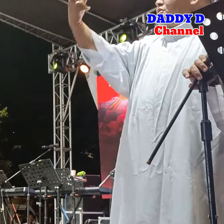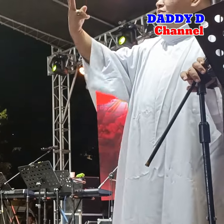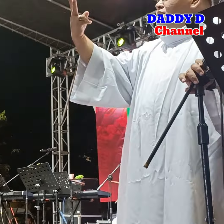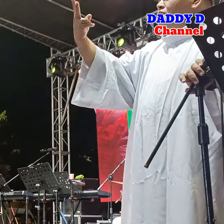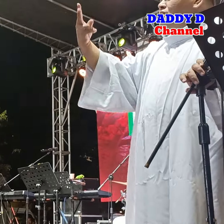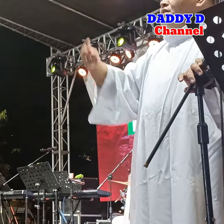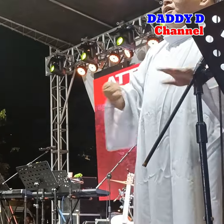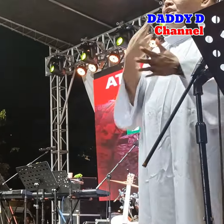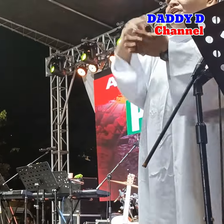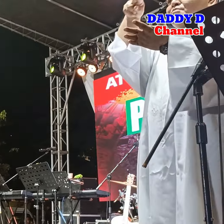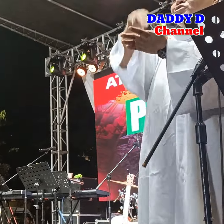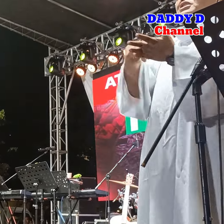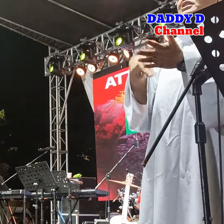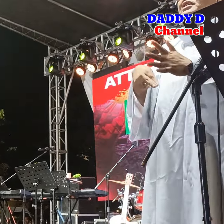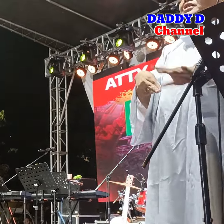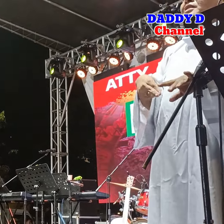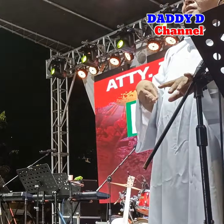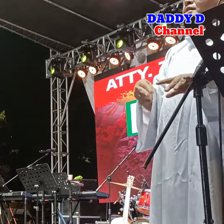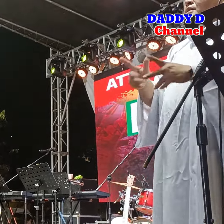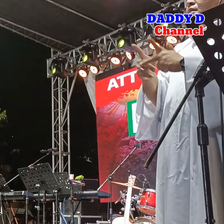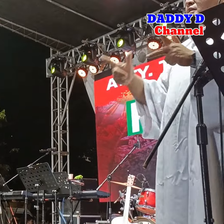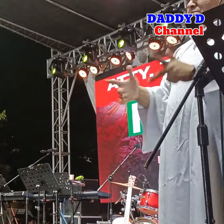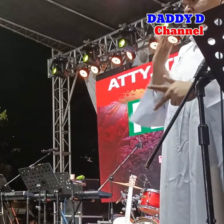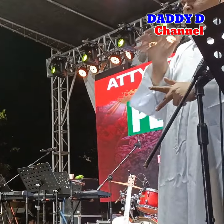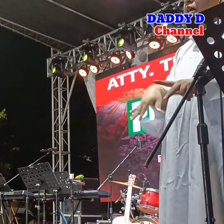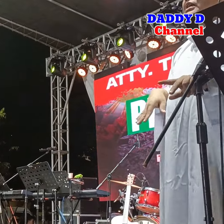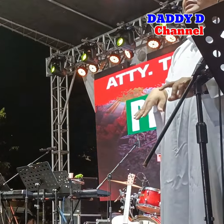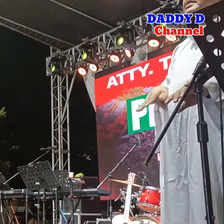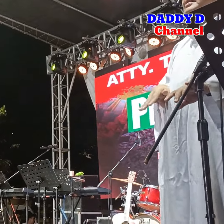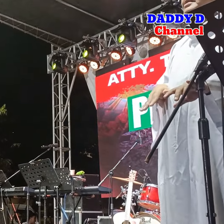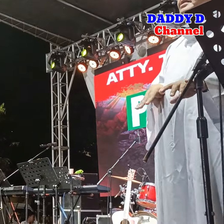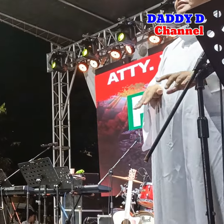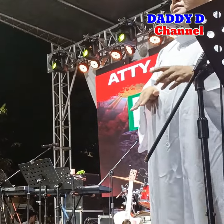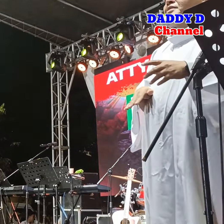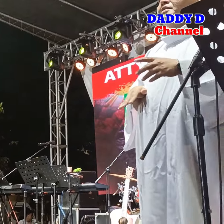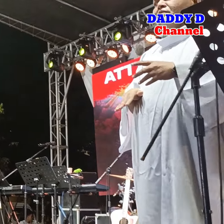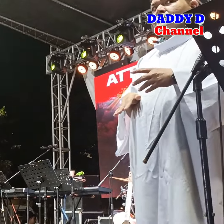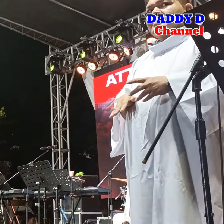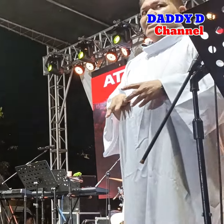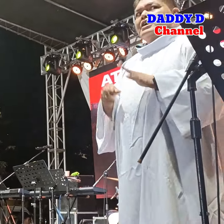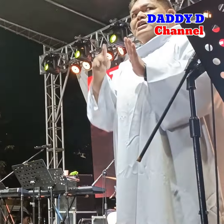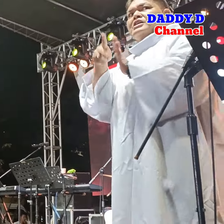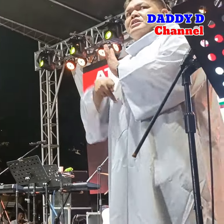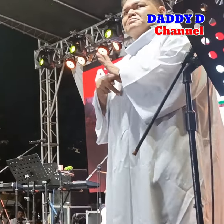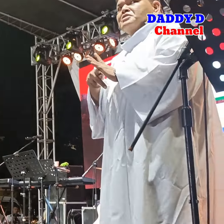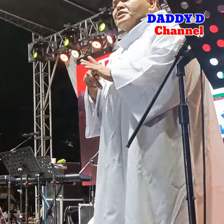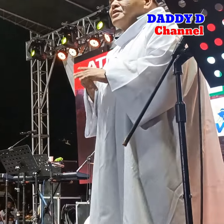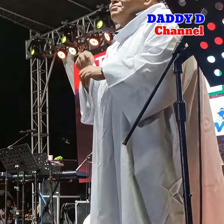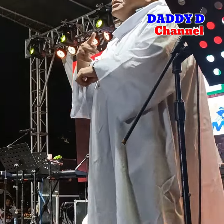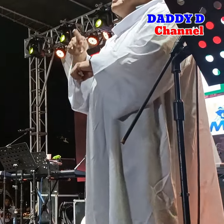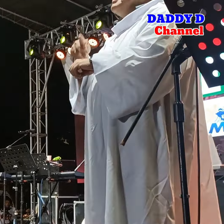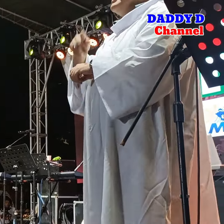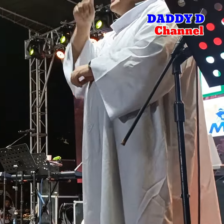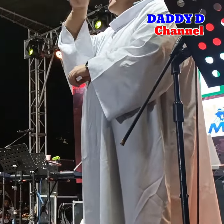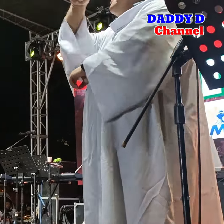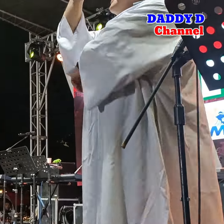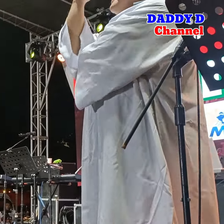at nire-report sa atin, gaano ba kasama na ang krimen dito sa